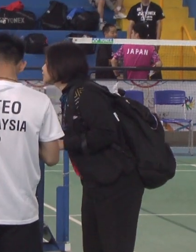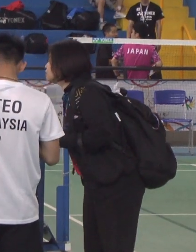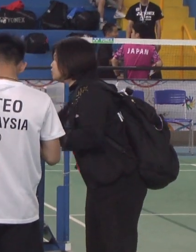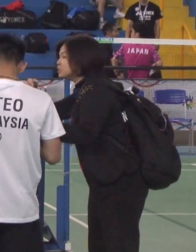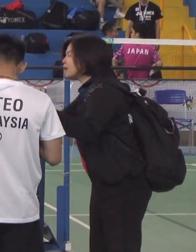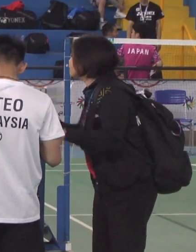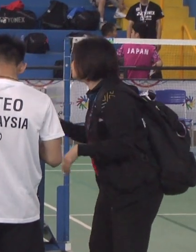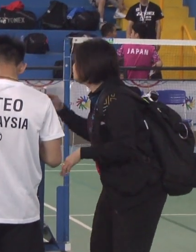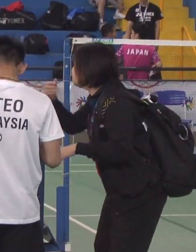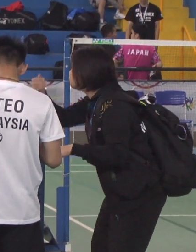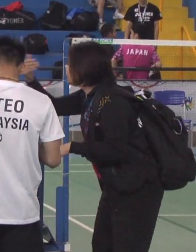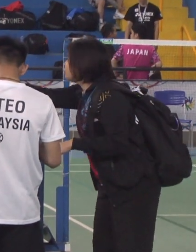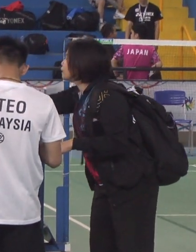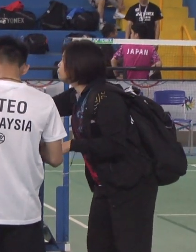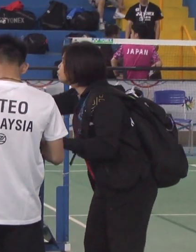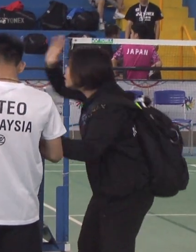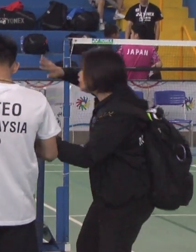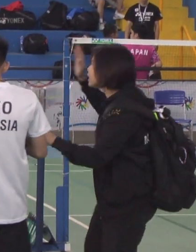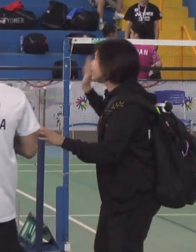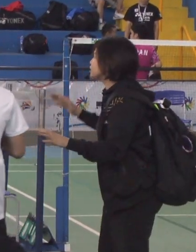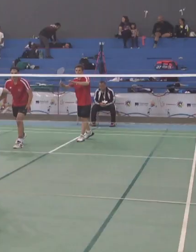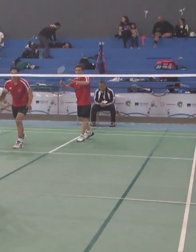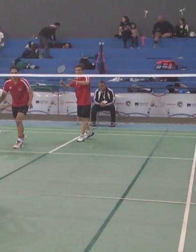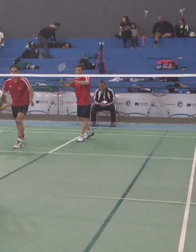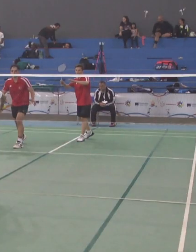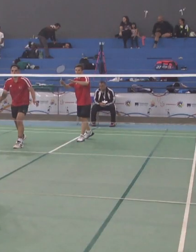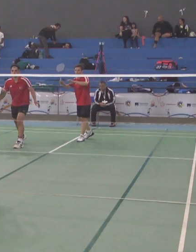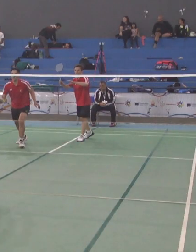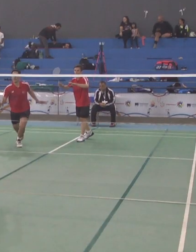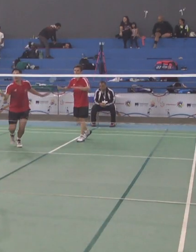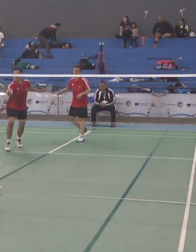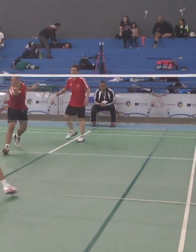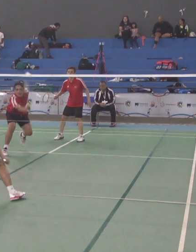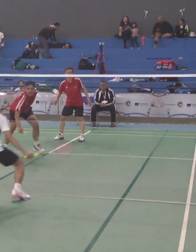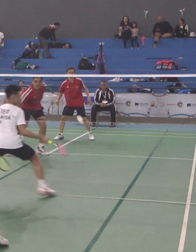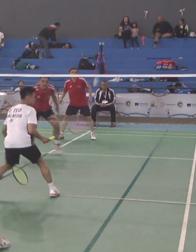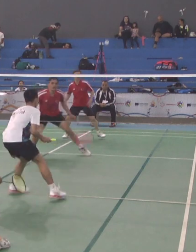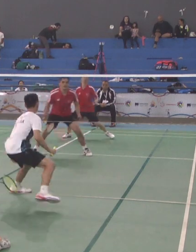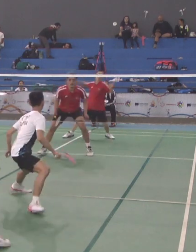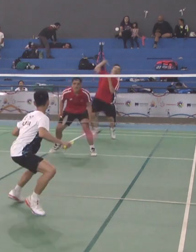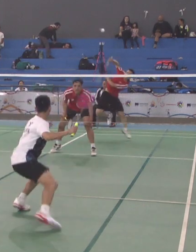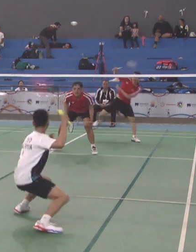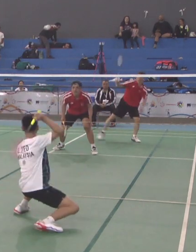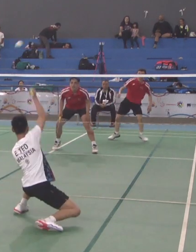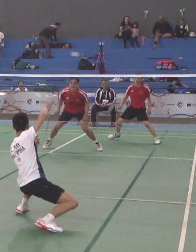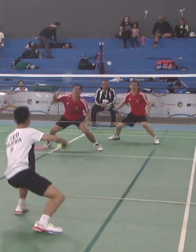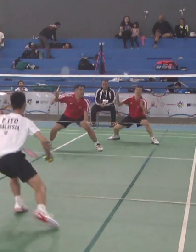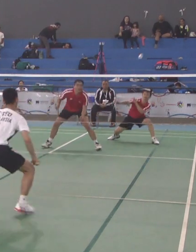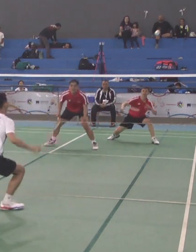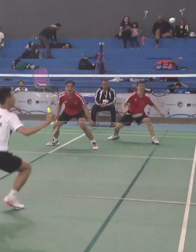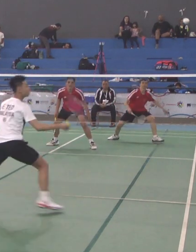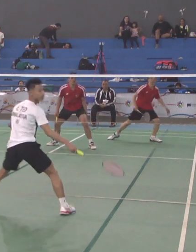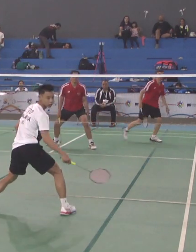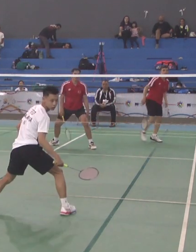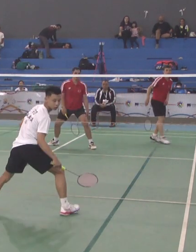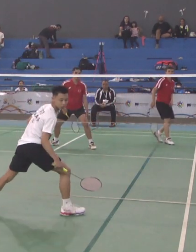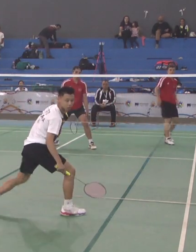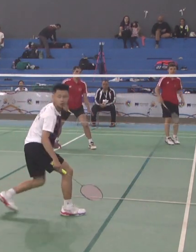semana, os jovens, o Mundial da Juventude, e agora os adultos. Então, é um grande sonho. Ô, Bibrião, com relação ao desempenho